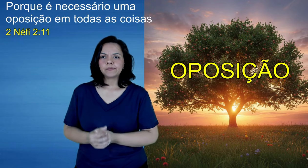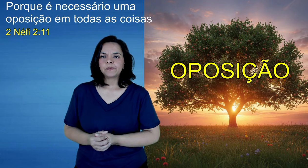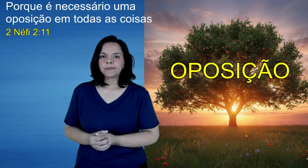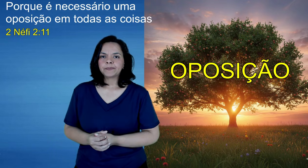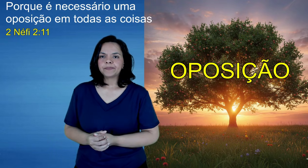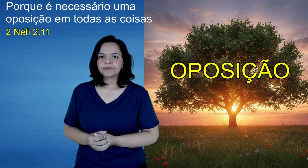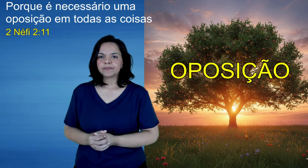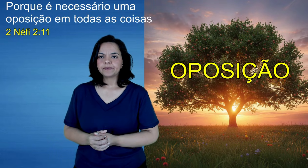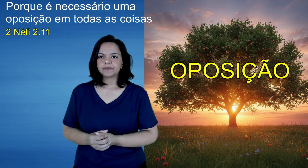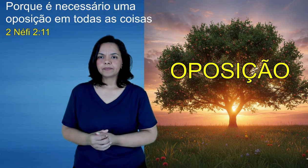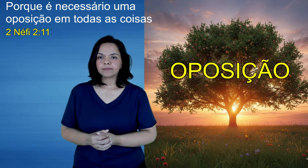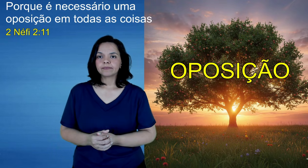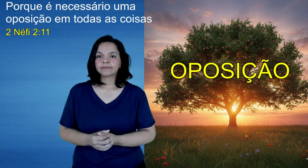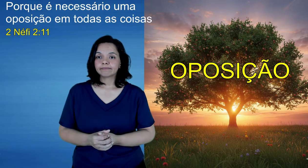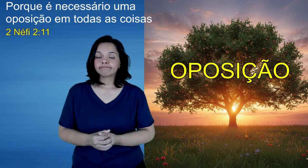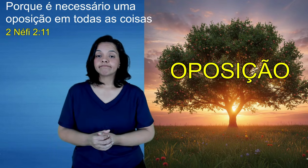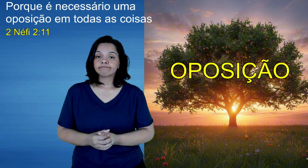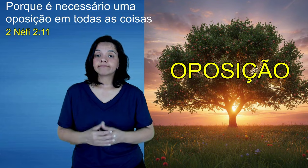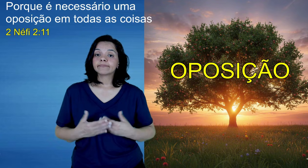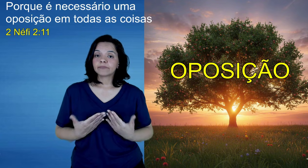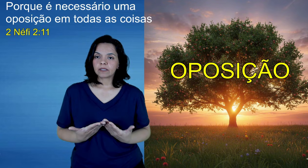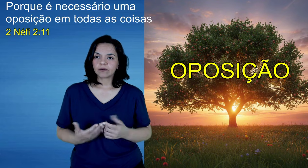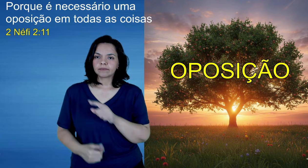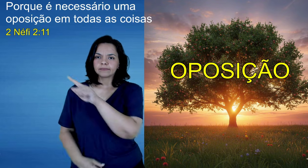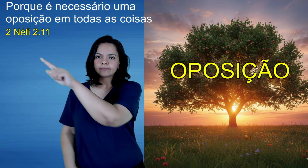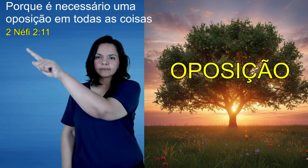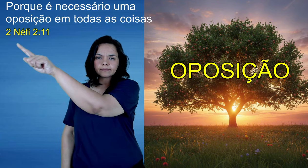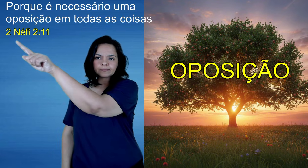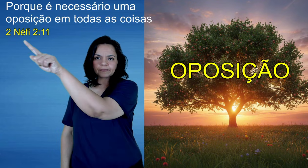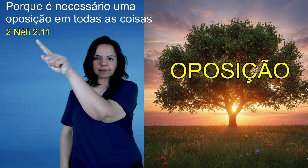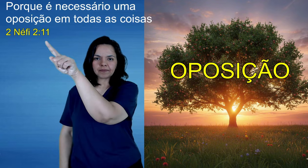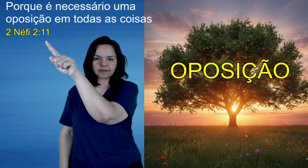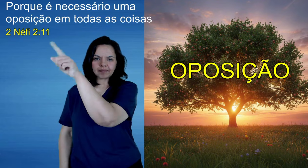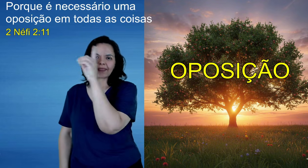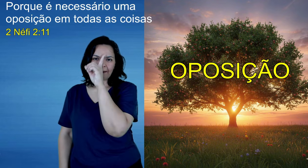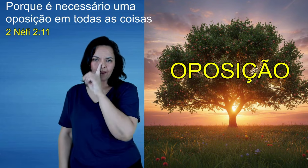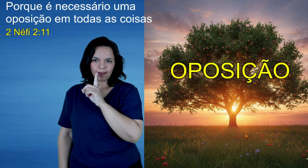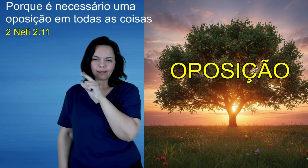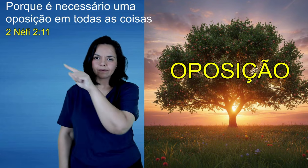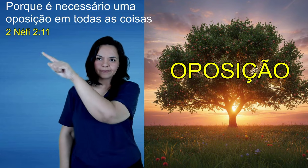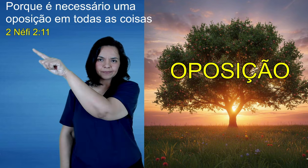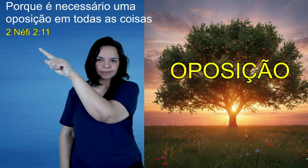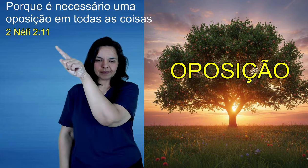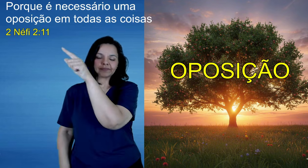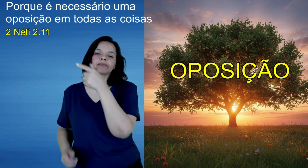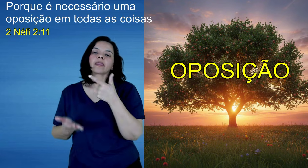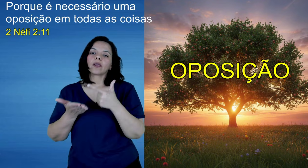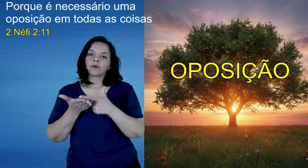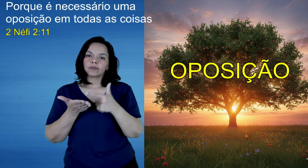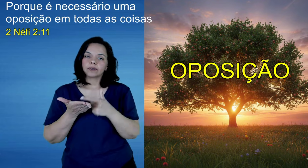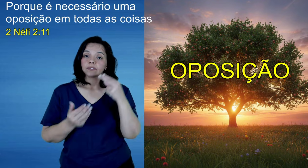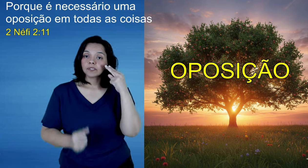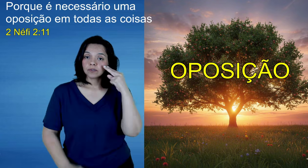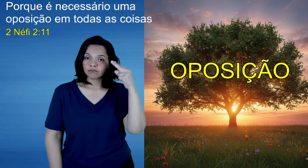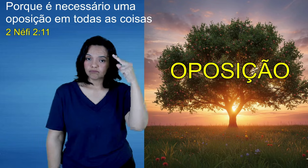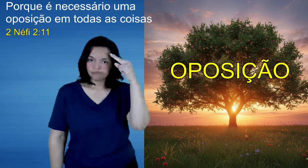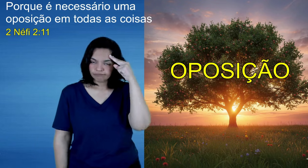Leia, por favor. Porque é necessário uma oposição em todas as coisas. Bem, nessa parte aqui em amarelo, significa que a escritura